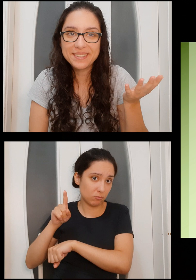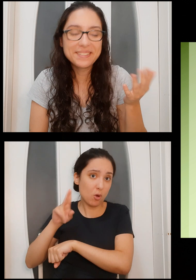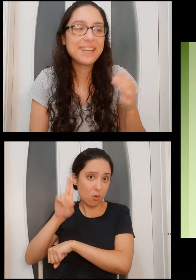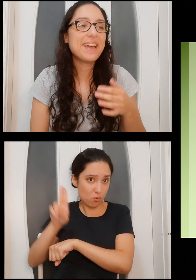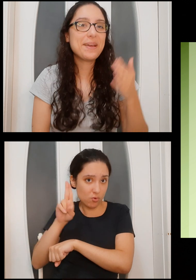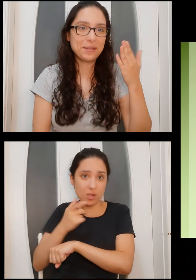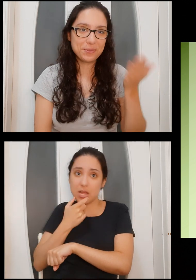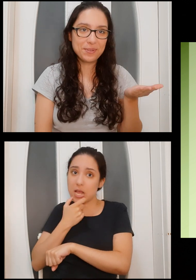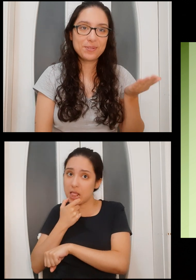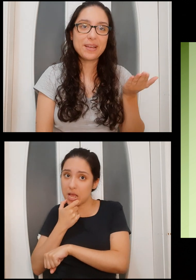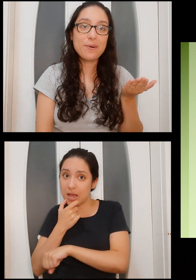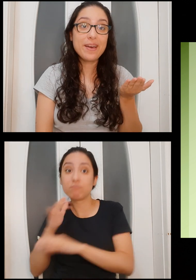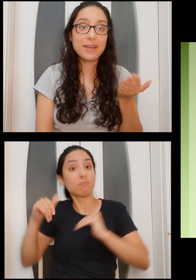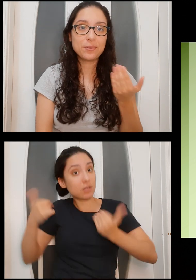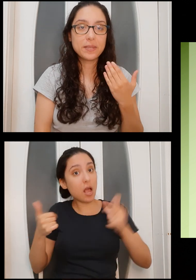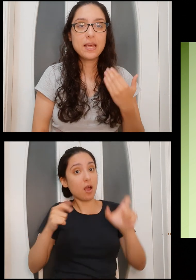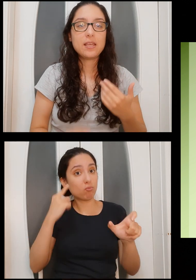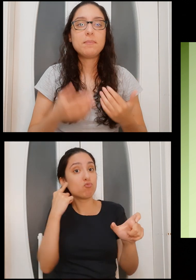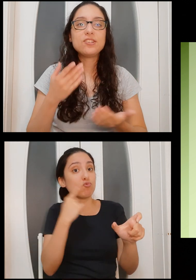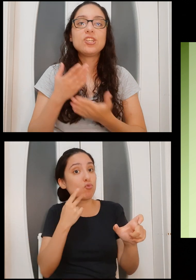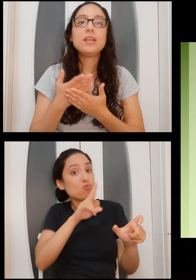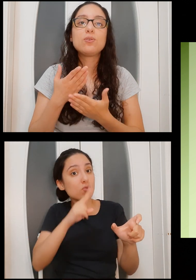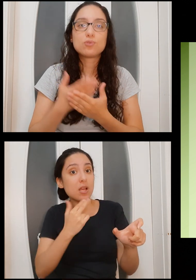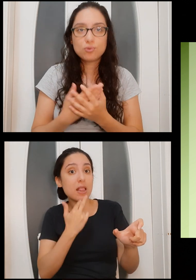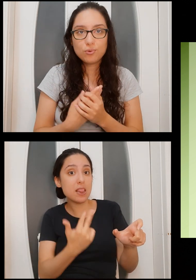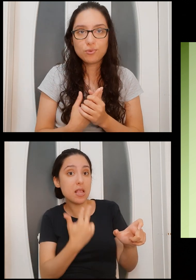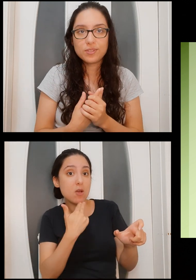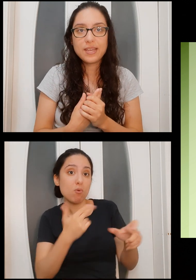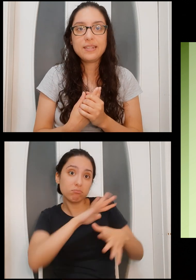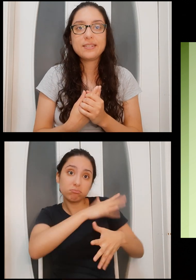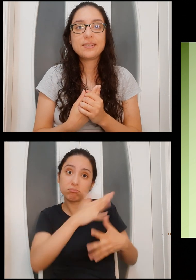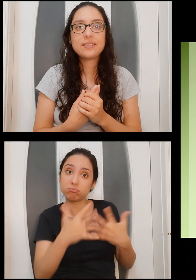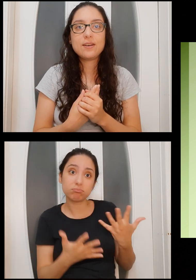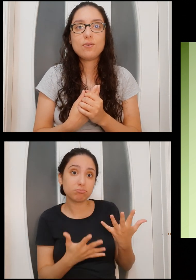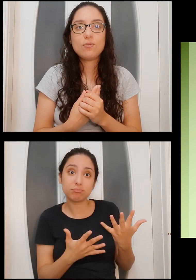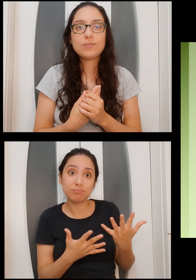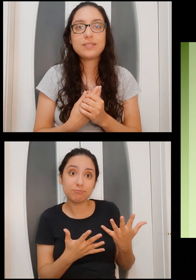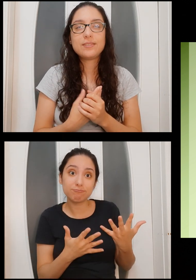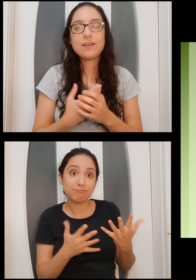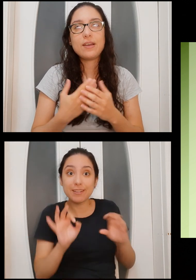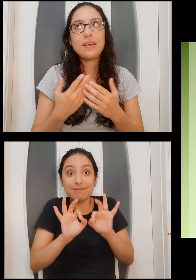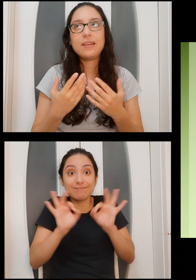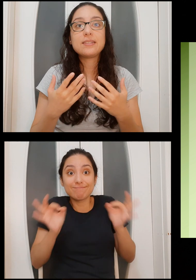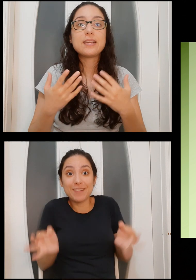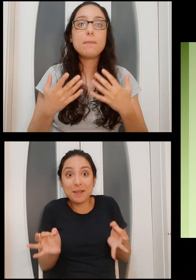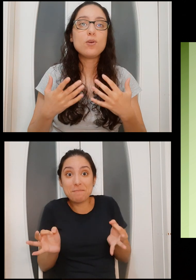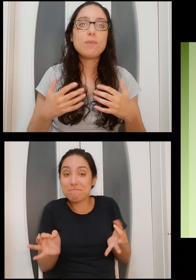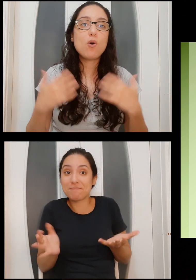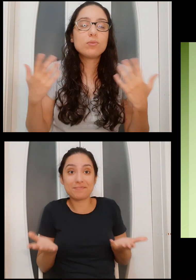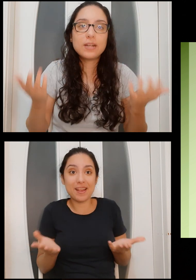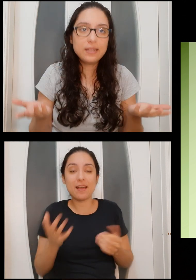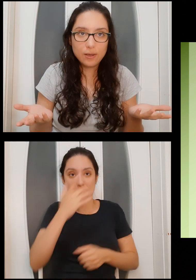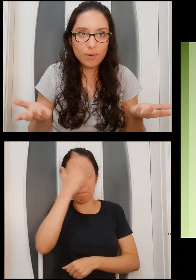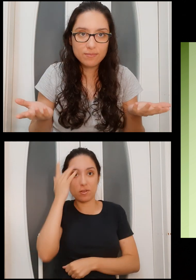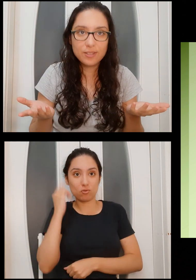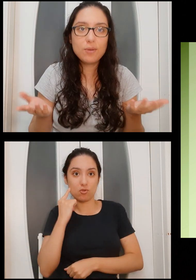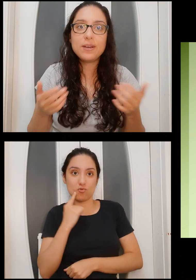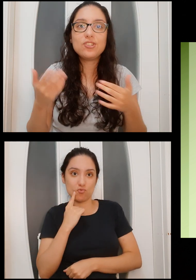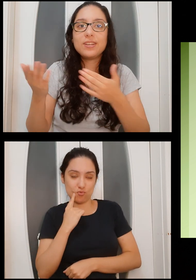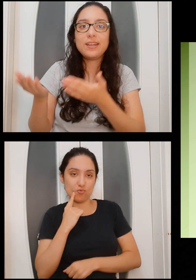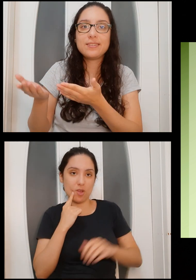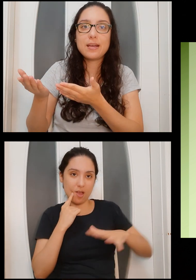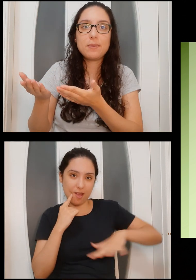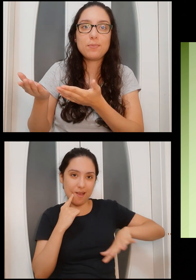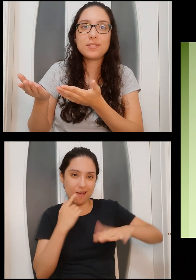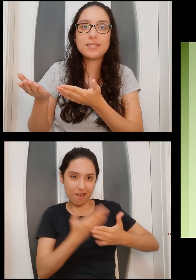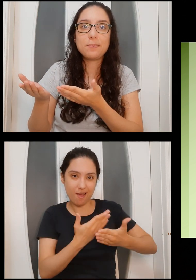coisa certa, né? É isso tá correto. Imaginem que os surdos, eles sabem uma outra língua. Então